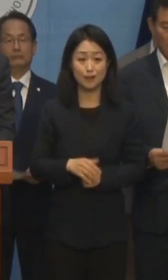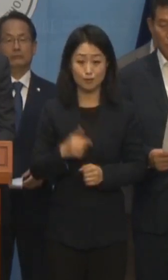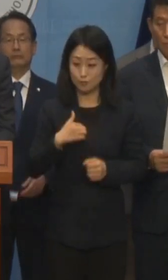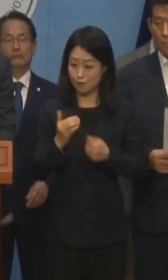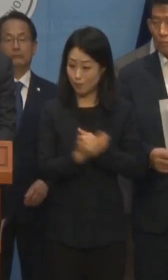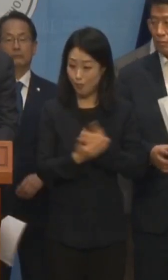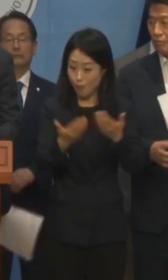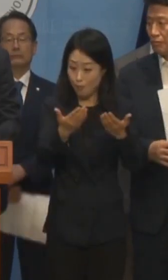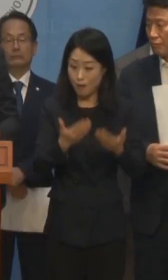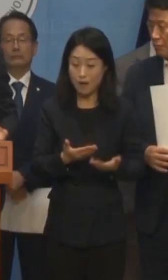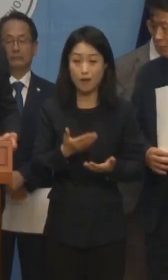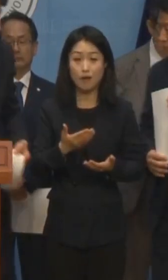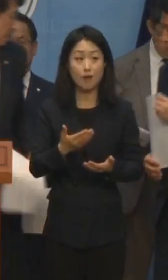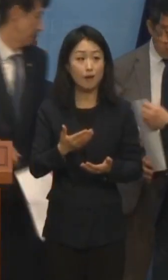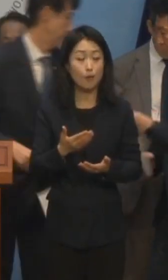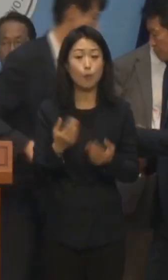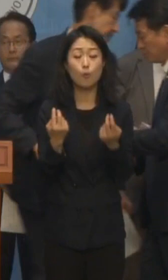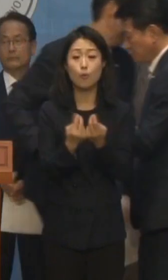수 있겠는가?